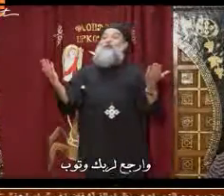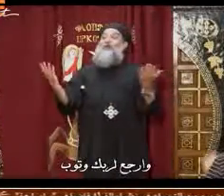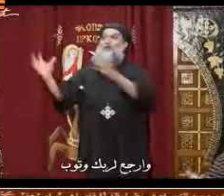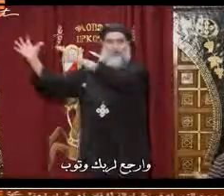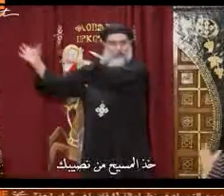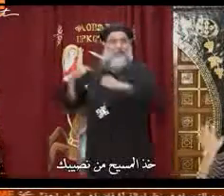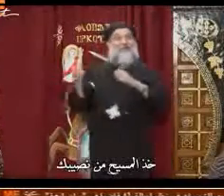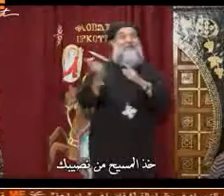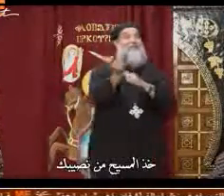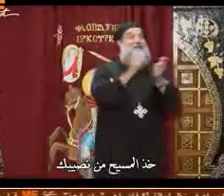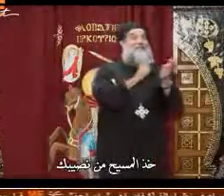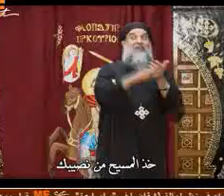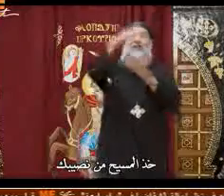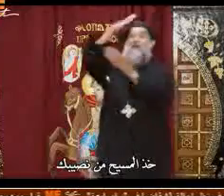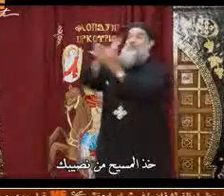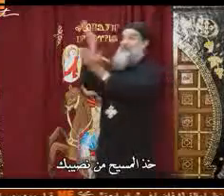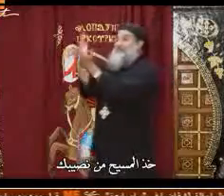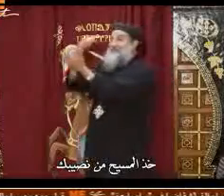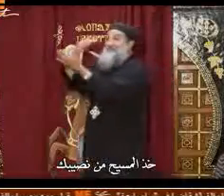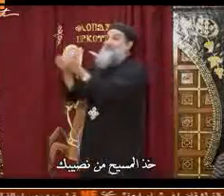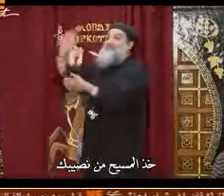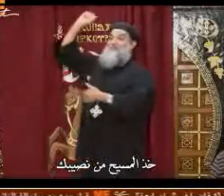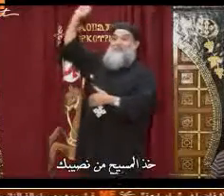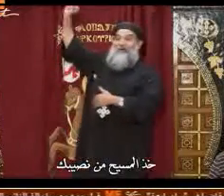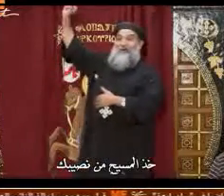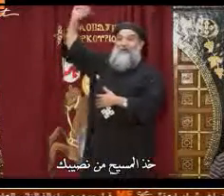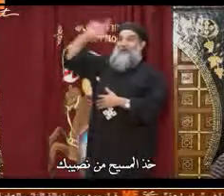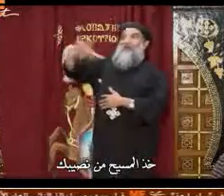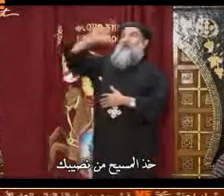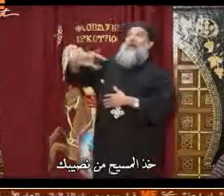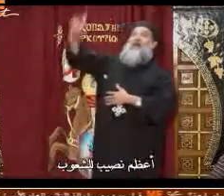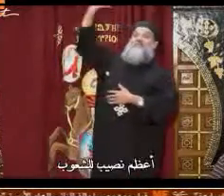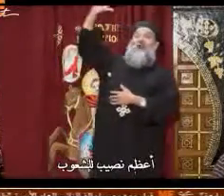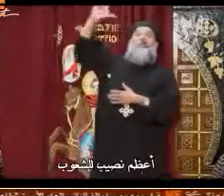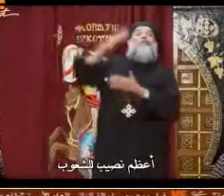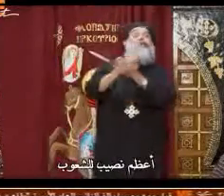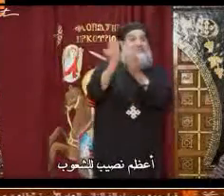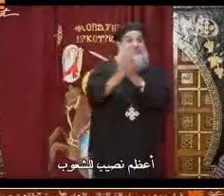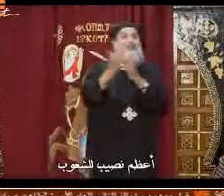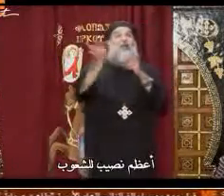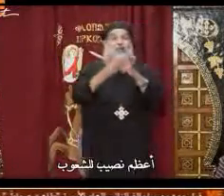وتوب، خد المسيح من نصيبك، اعظم نصيب